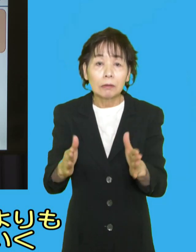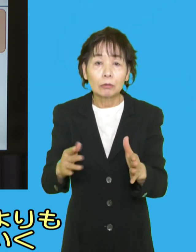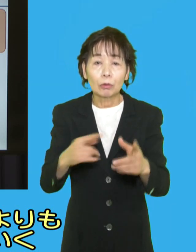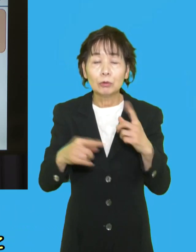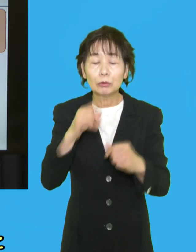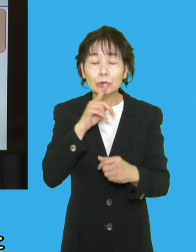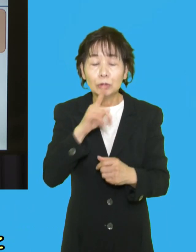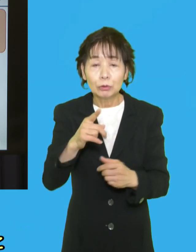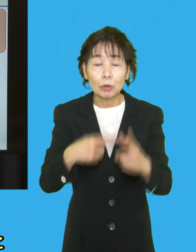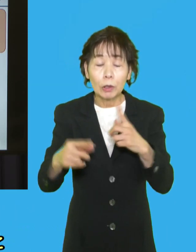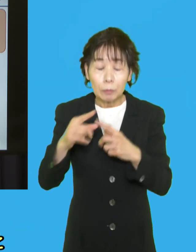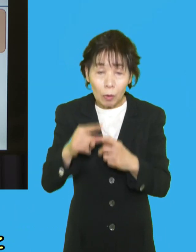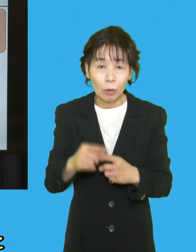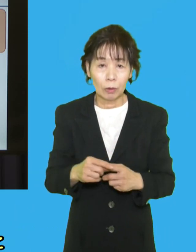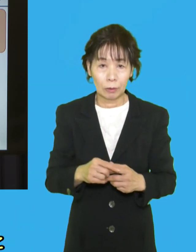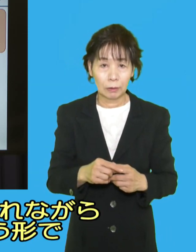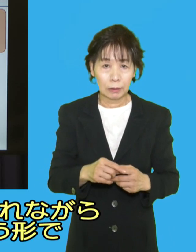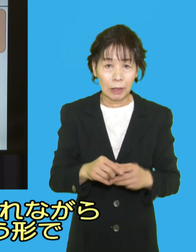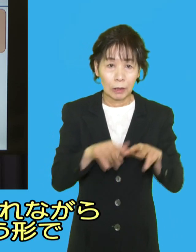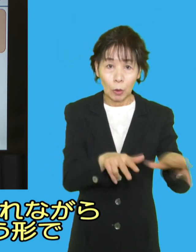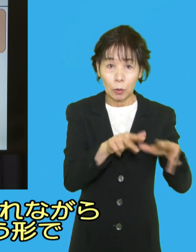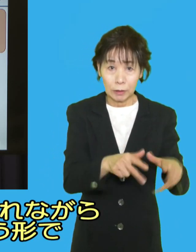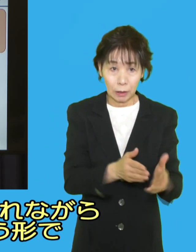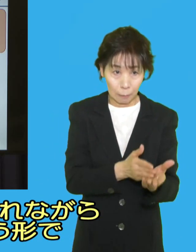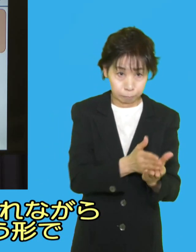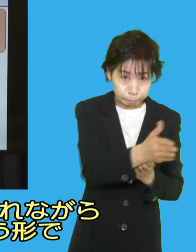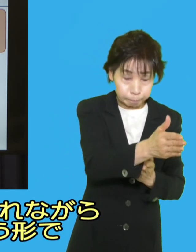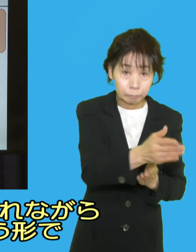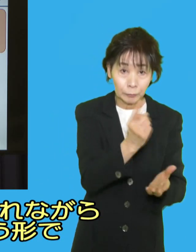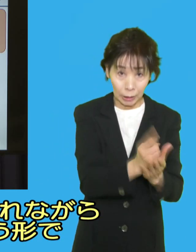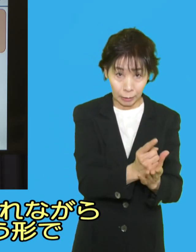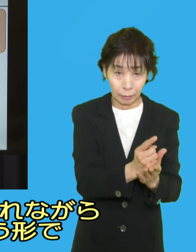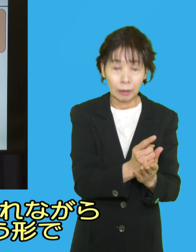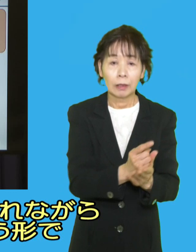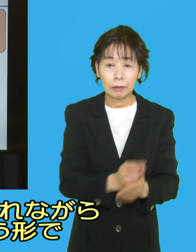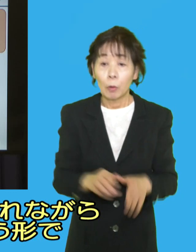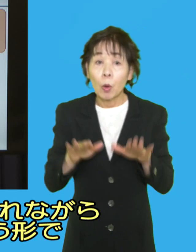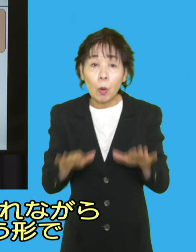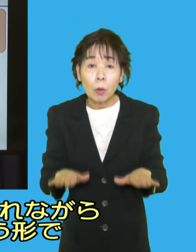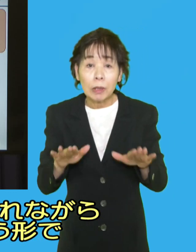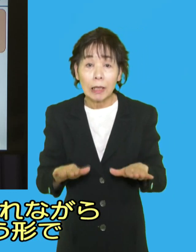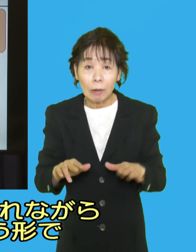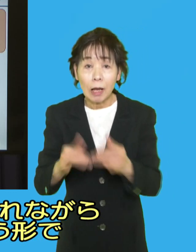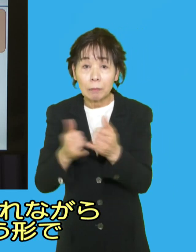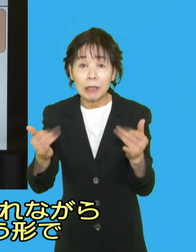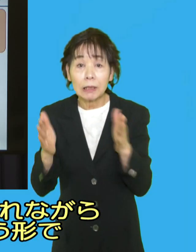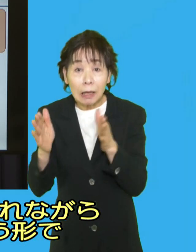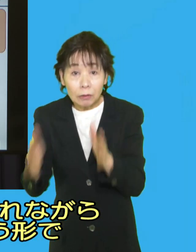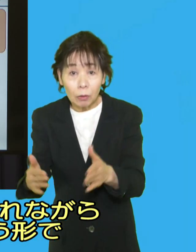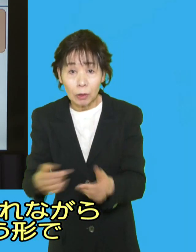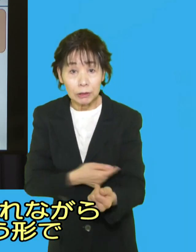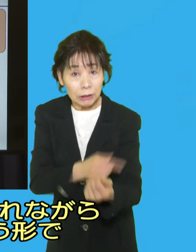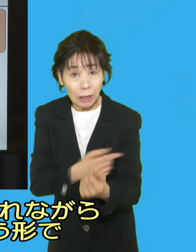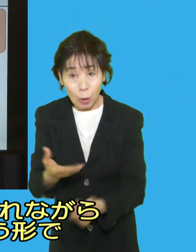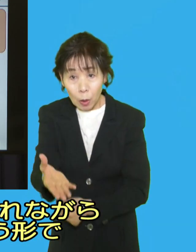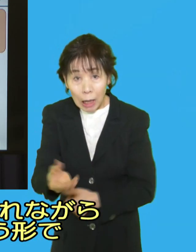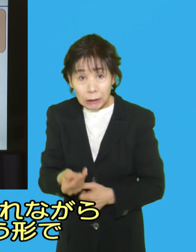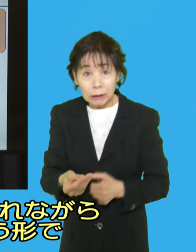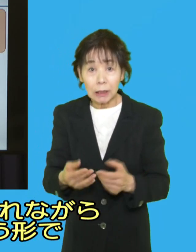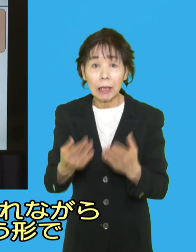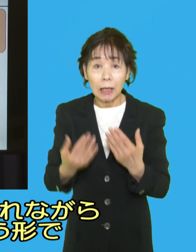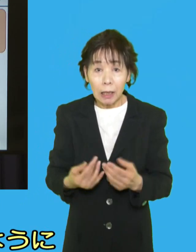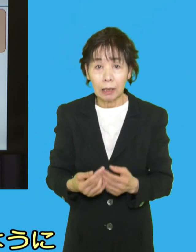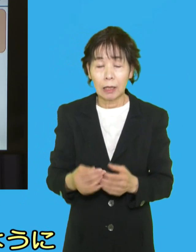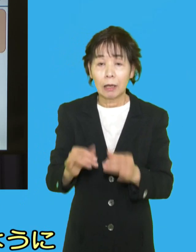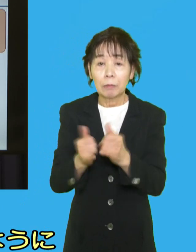主導で行っていくということでした。で今回は、民間の力を取り入れながらですね、ちゃんと民間にも収益を得